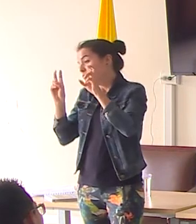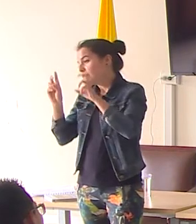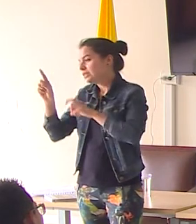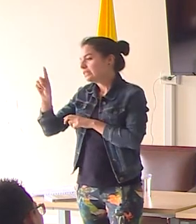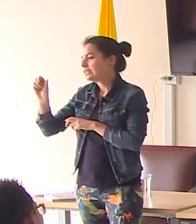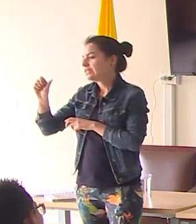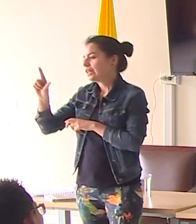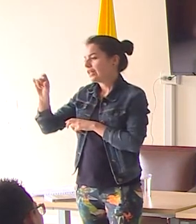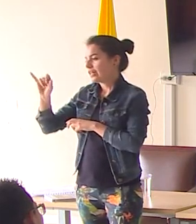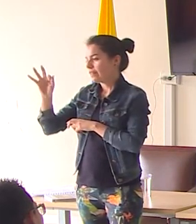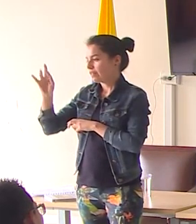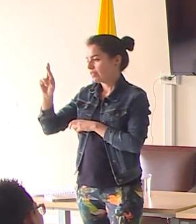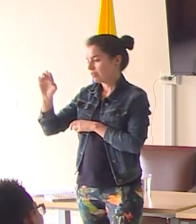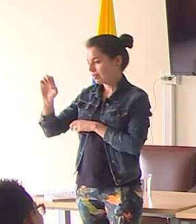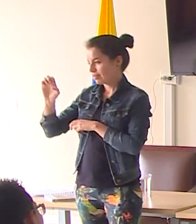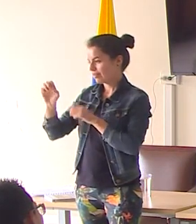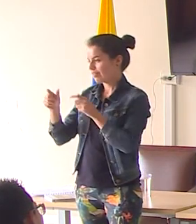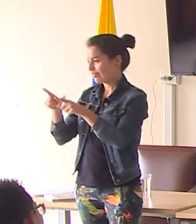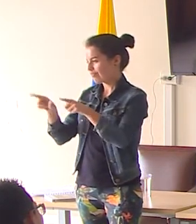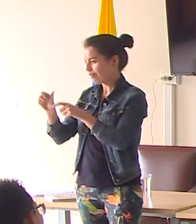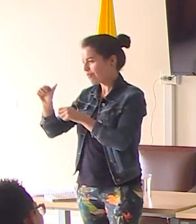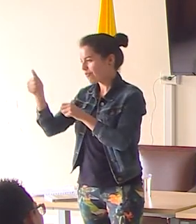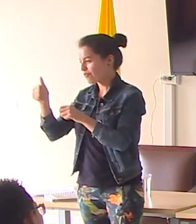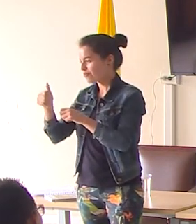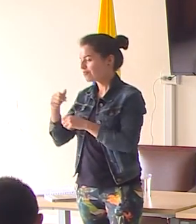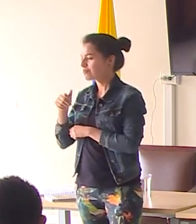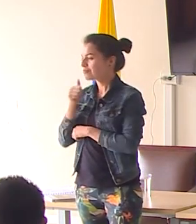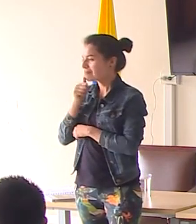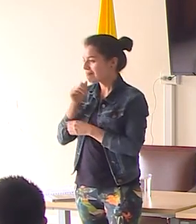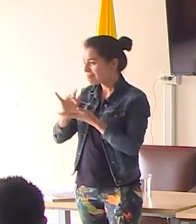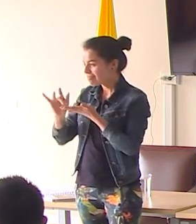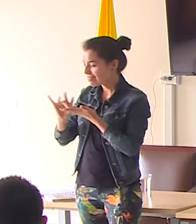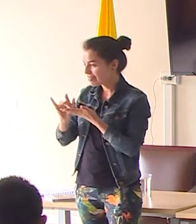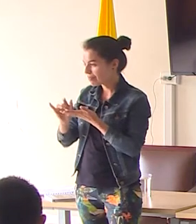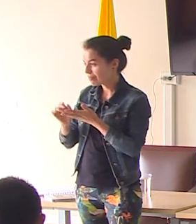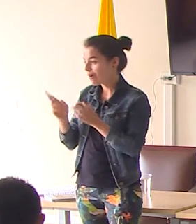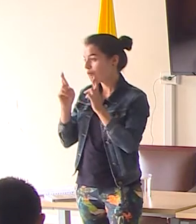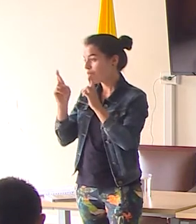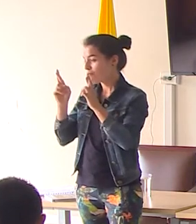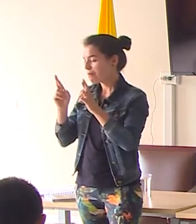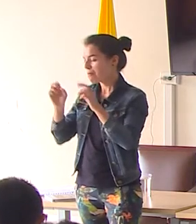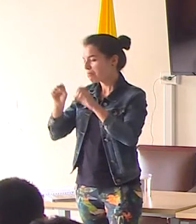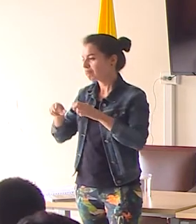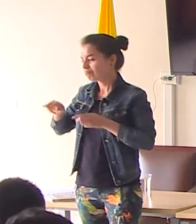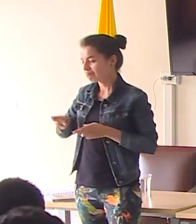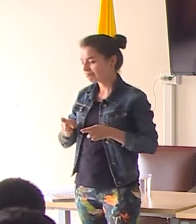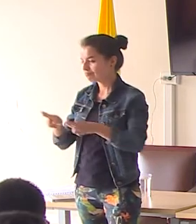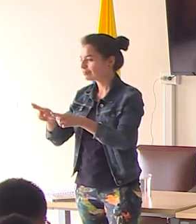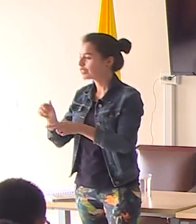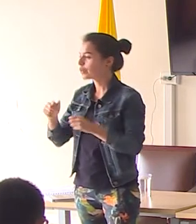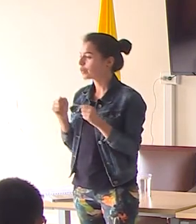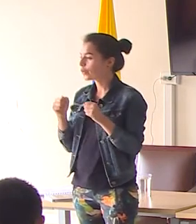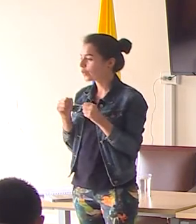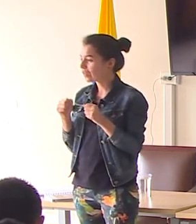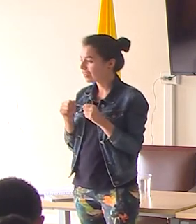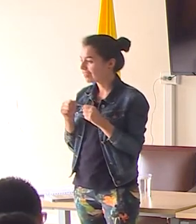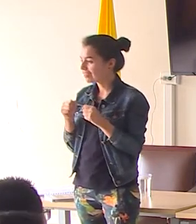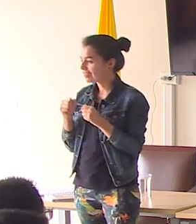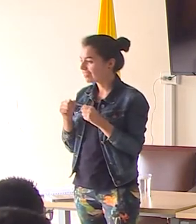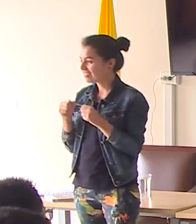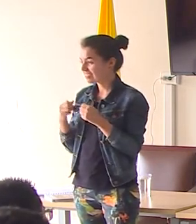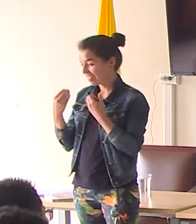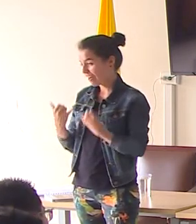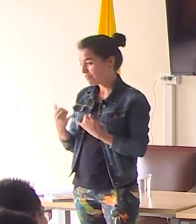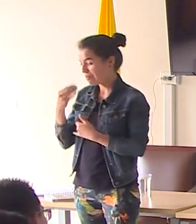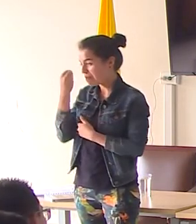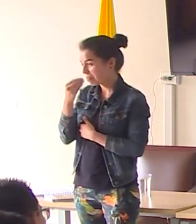bogotá no está muy seguro de eso pero digamos que se supone que una vez se complete canoas con salitre tendríamos la